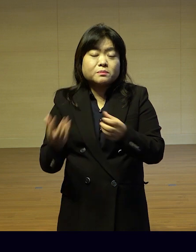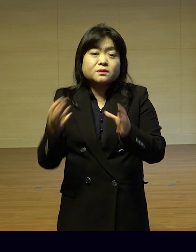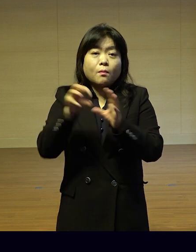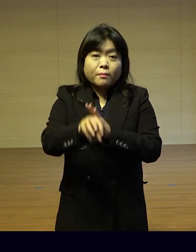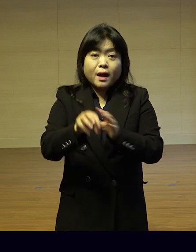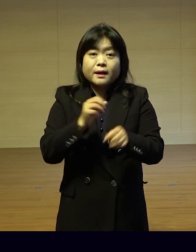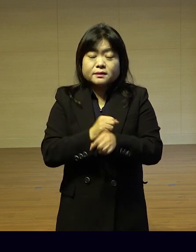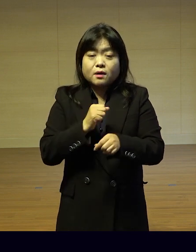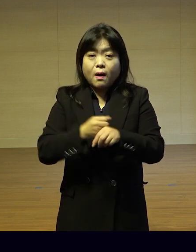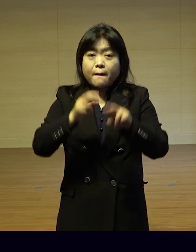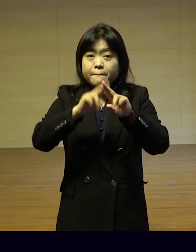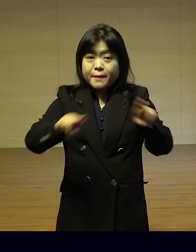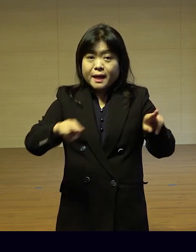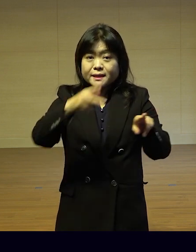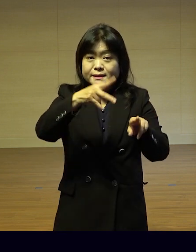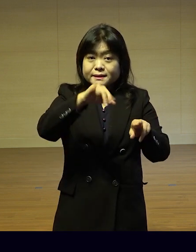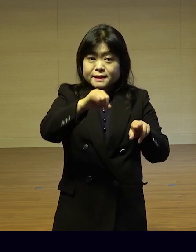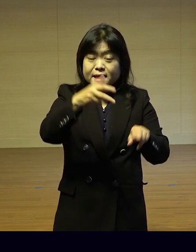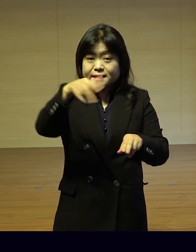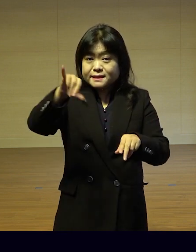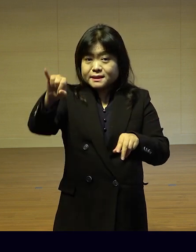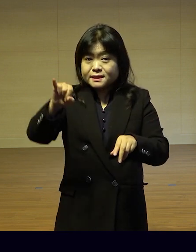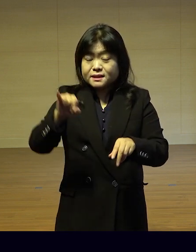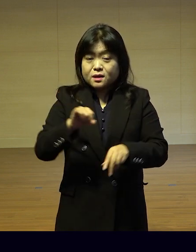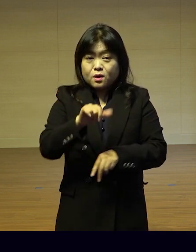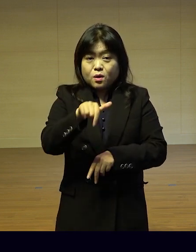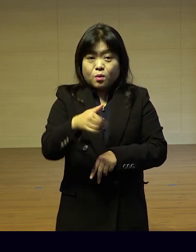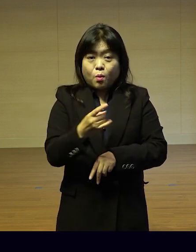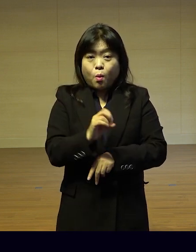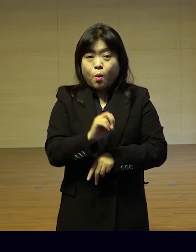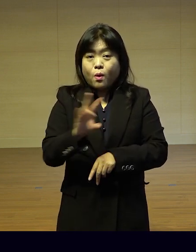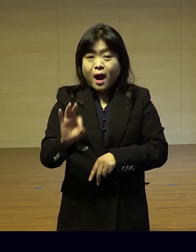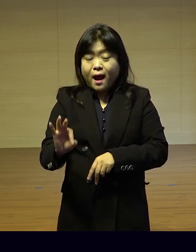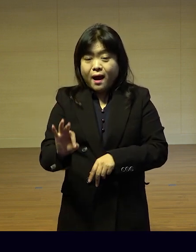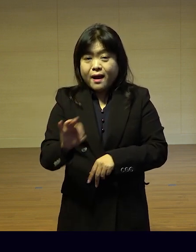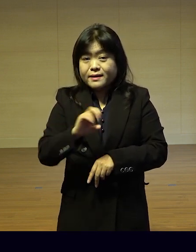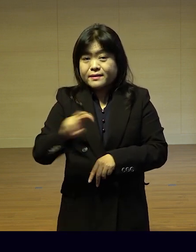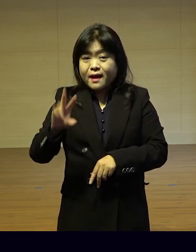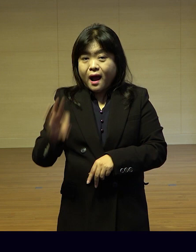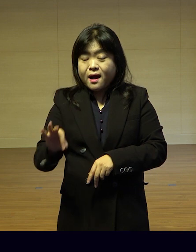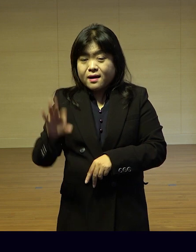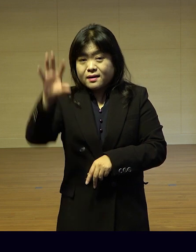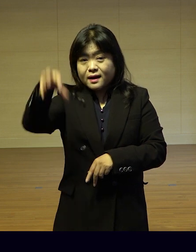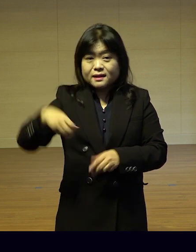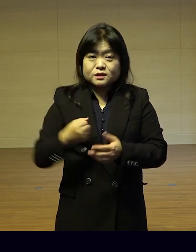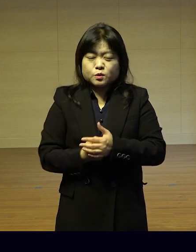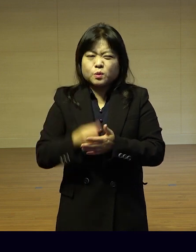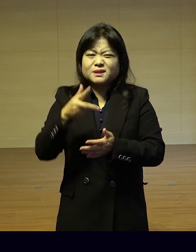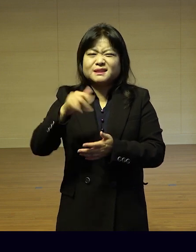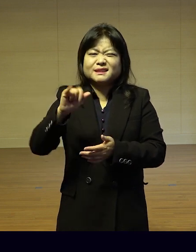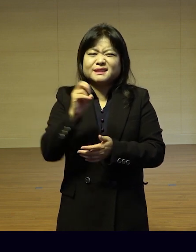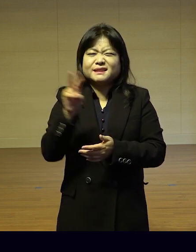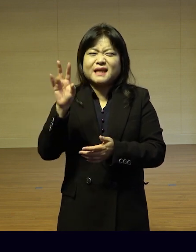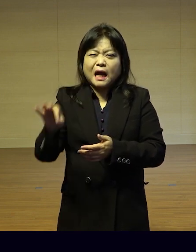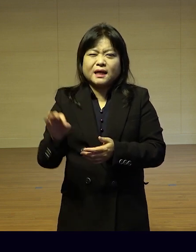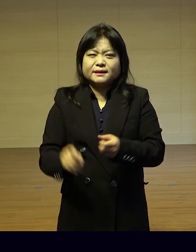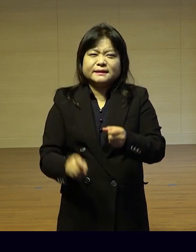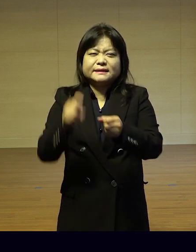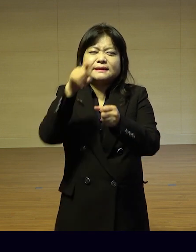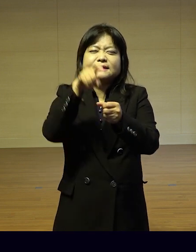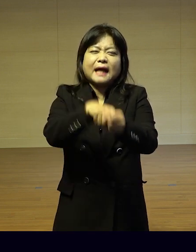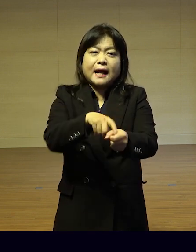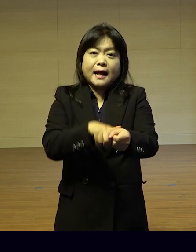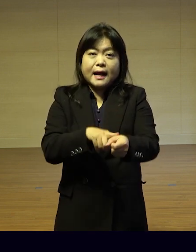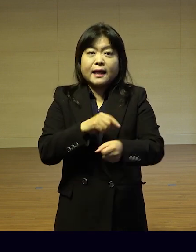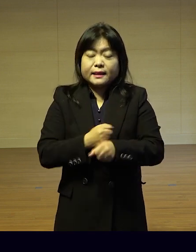여기 폐지한다의 지자를 따고 고양한다의 양자를 따가지고 지양 이렇게 번역을 했습니다.